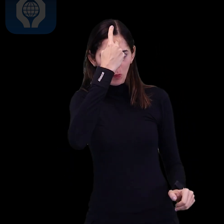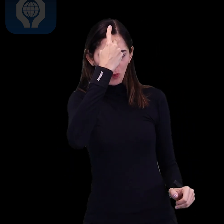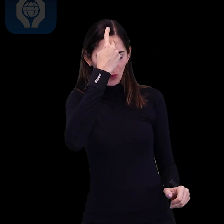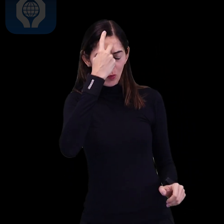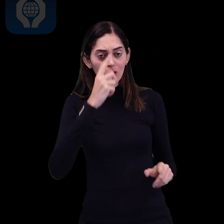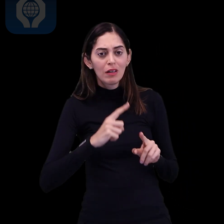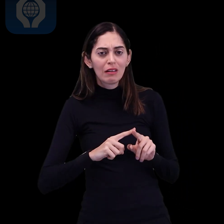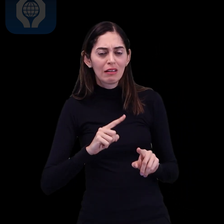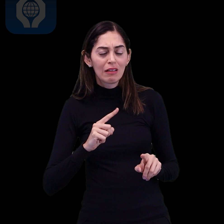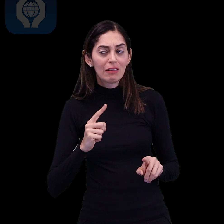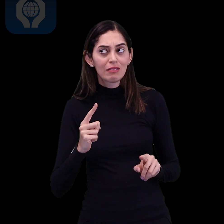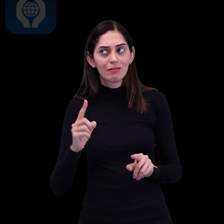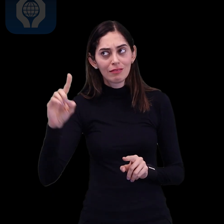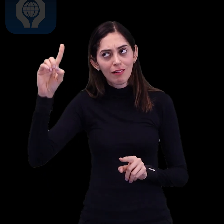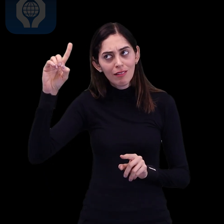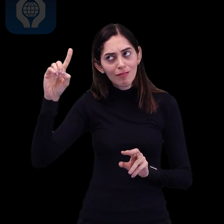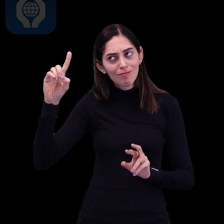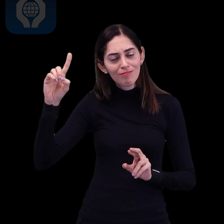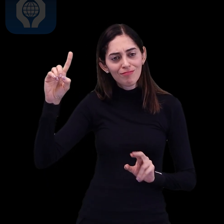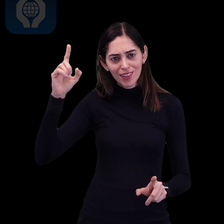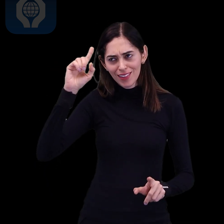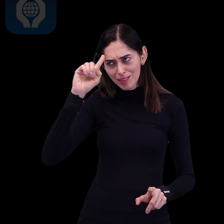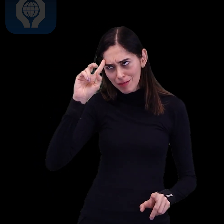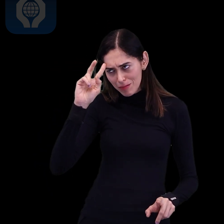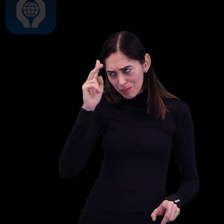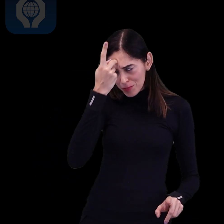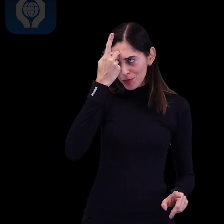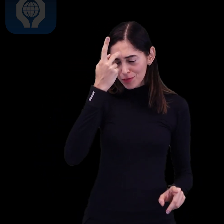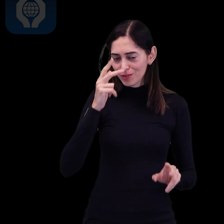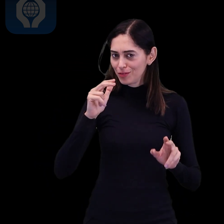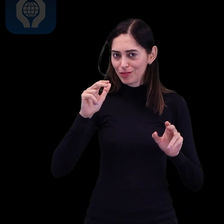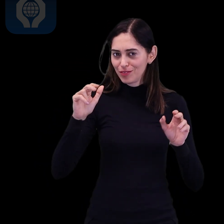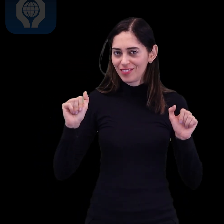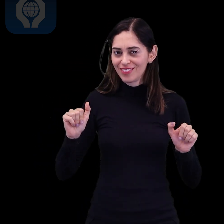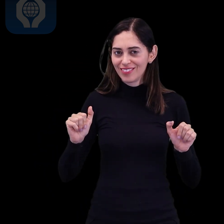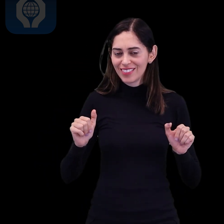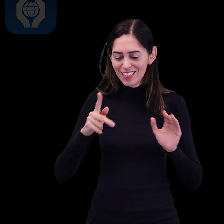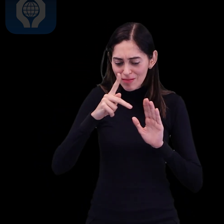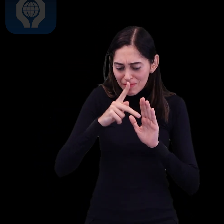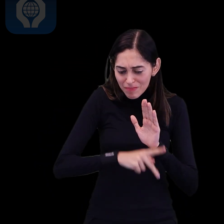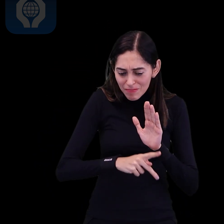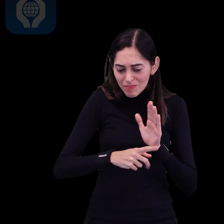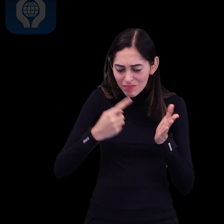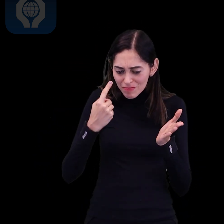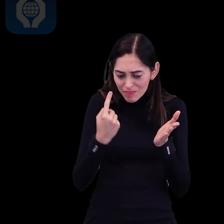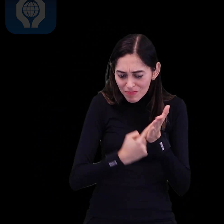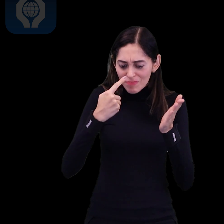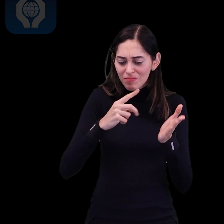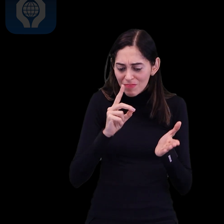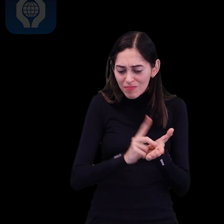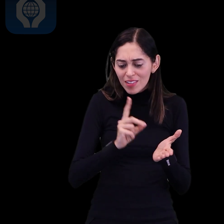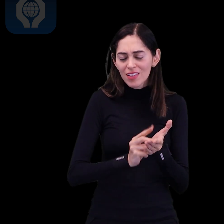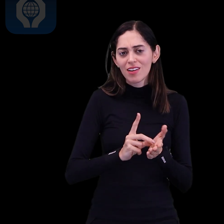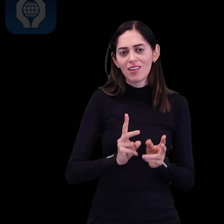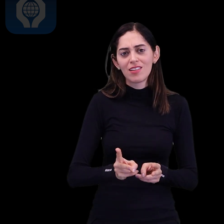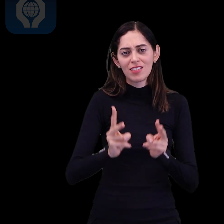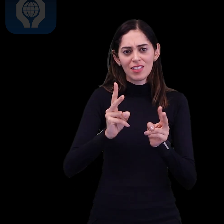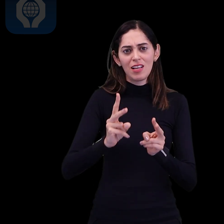nossos planos, mas nunca acontece isso com Deus. Deus nunca muda de ideia quanto ao que planeja fazer. Nada e ninguém